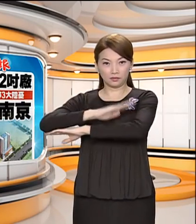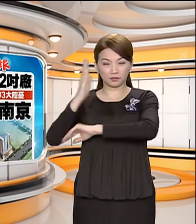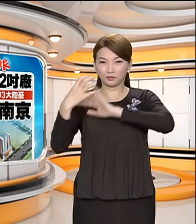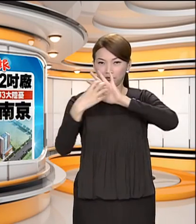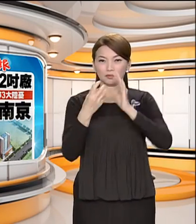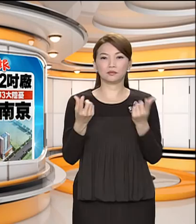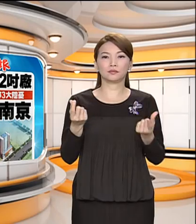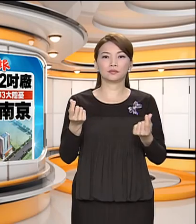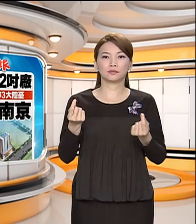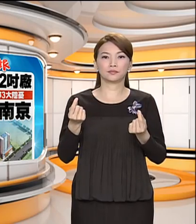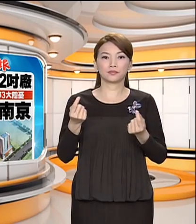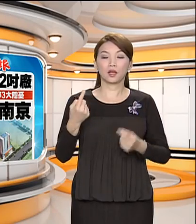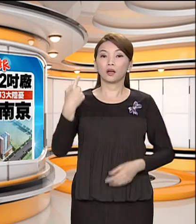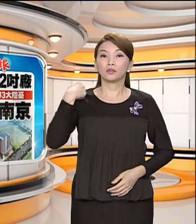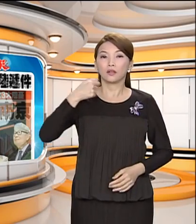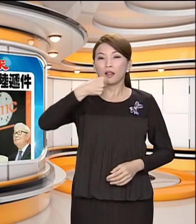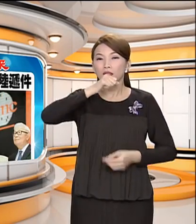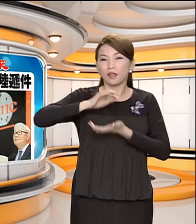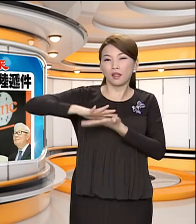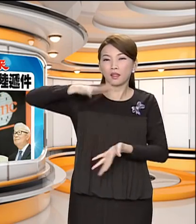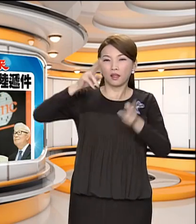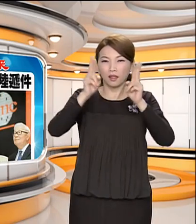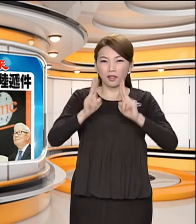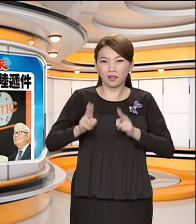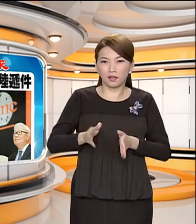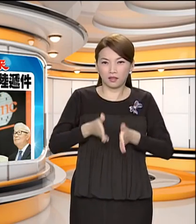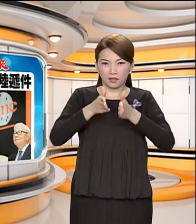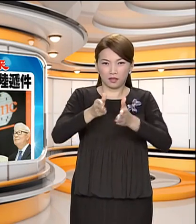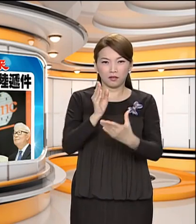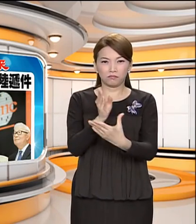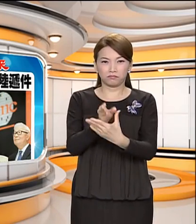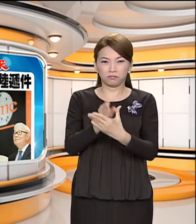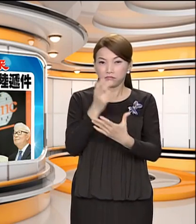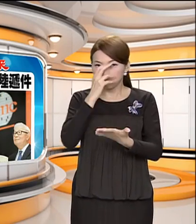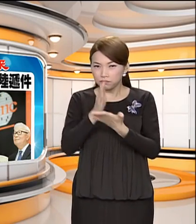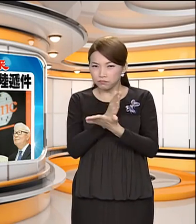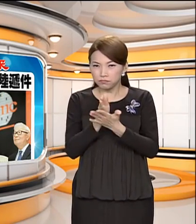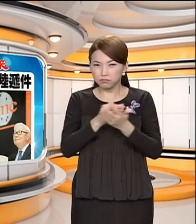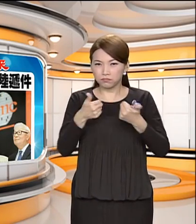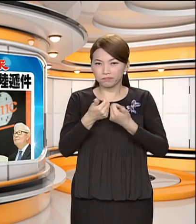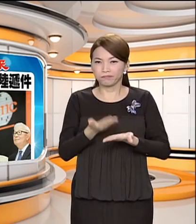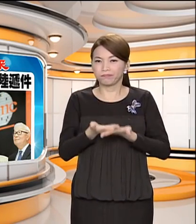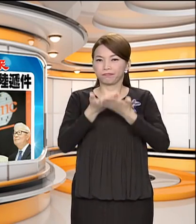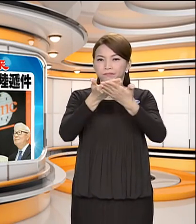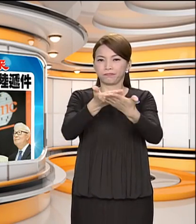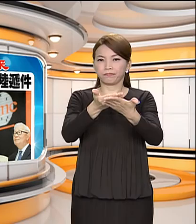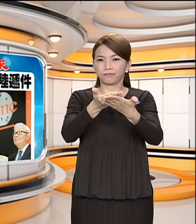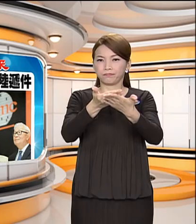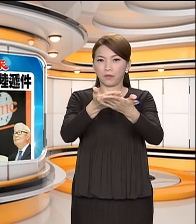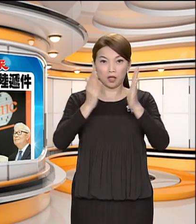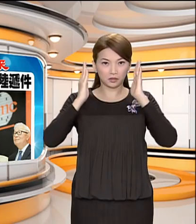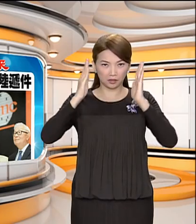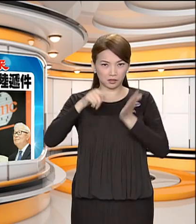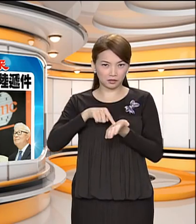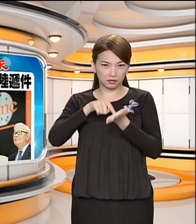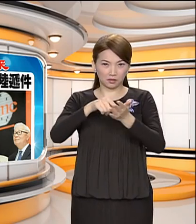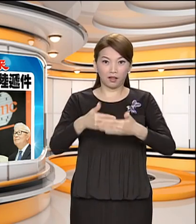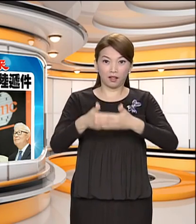是台积电昨天向投审会递件，正式申请要到中国大陆